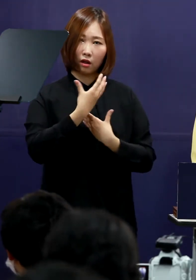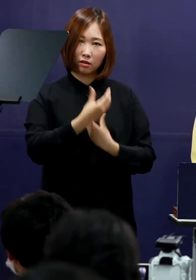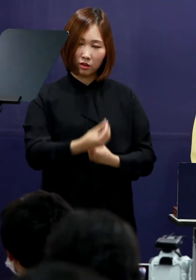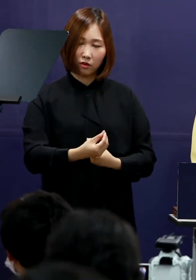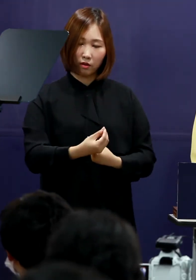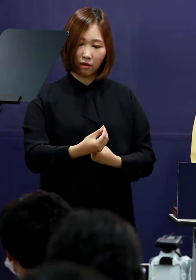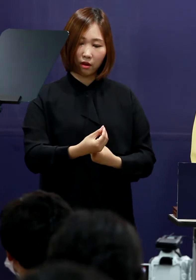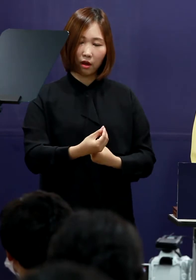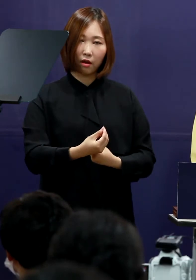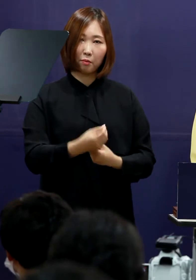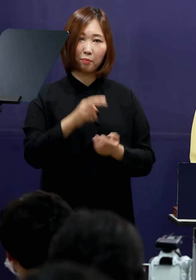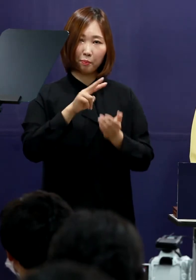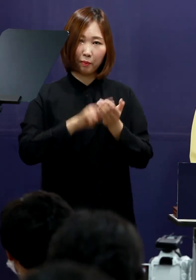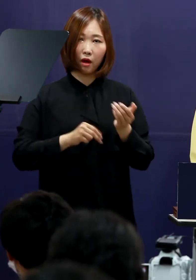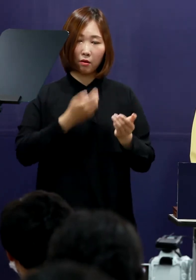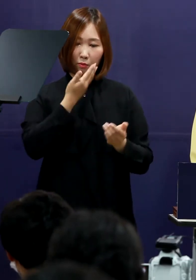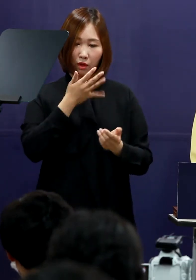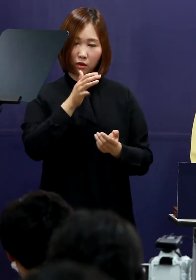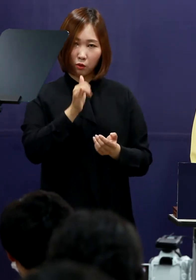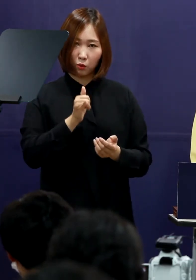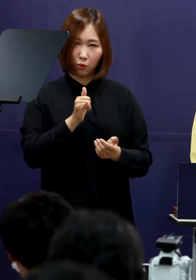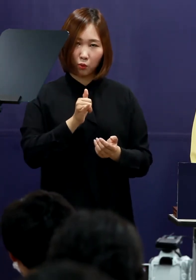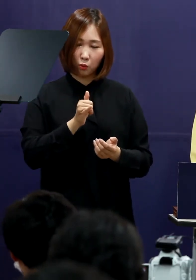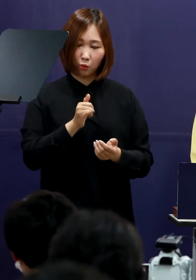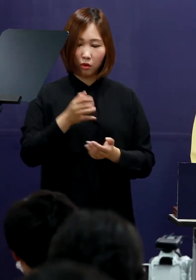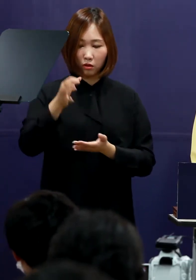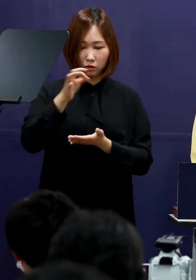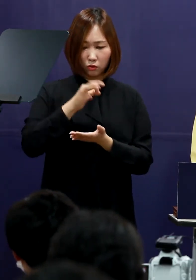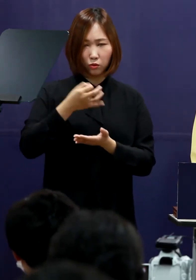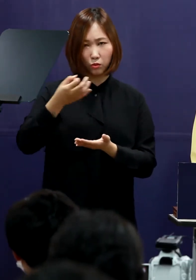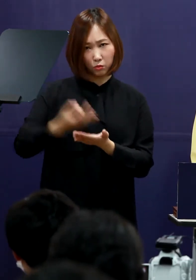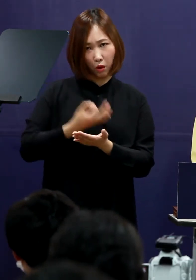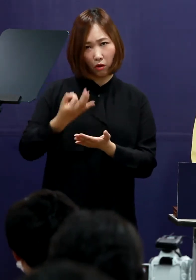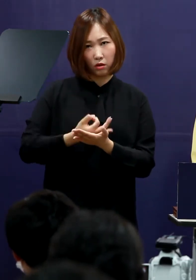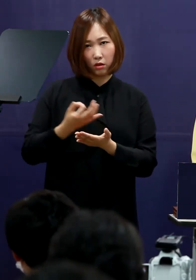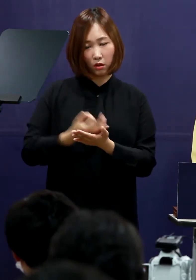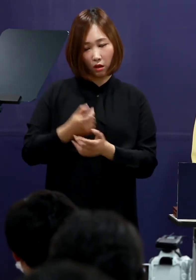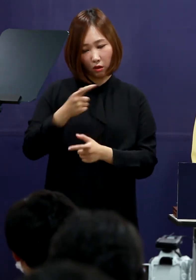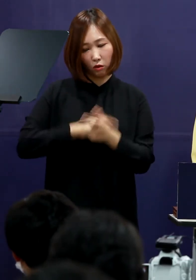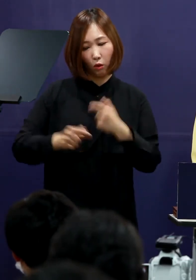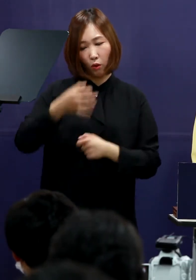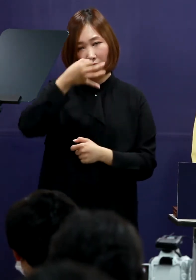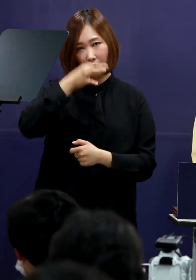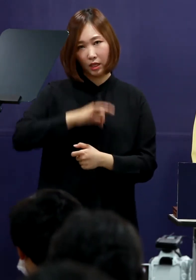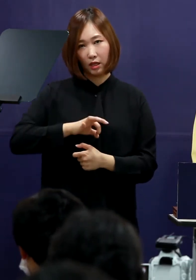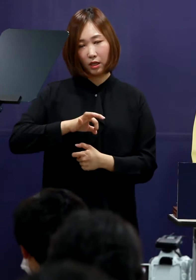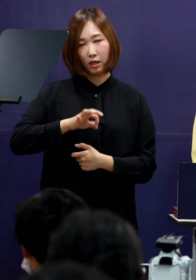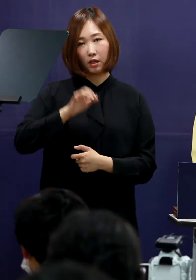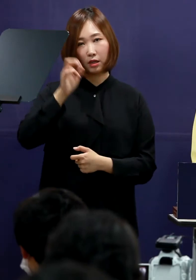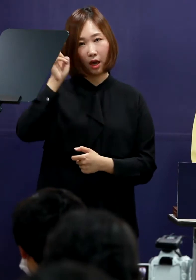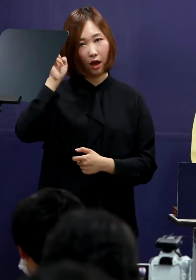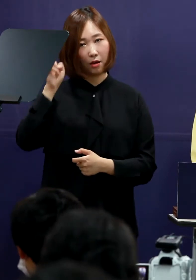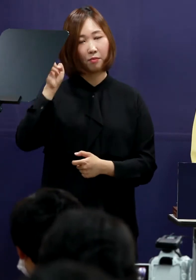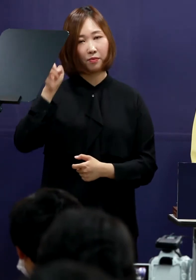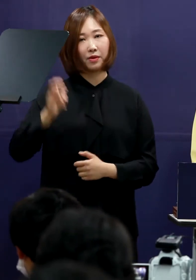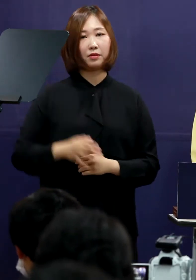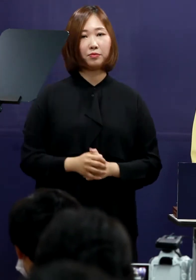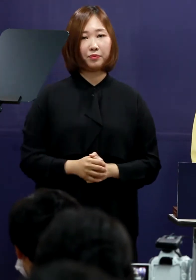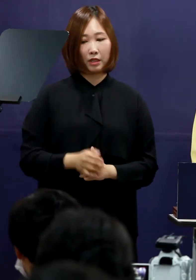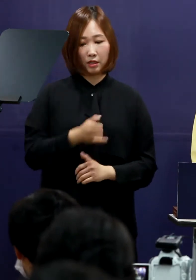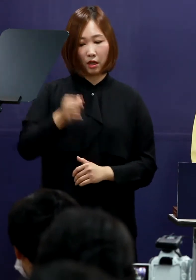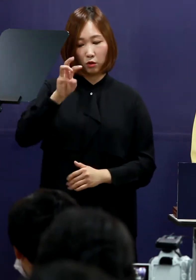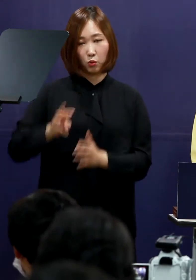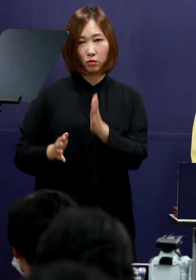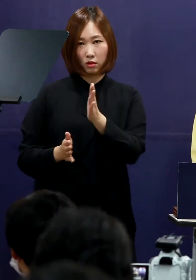안전하게 확보를 함으로써 소득 증대에 도움이 될 것으로 기대하고 있고 또 우리 시는